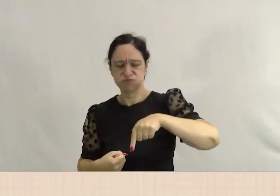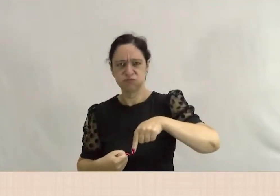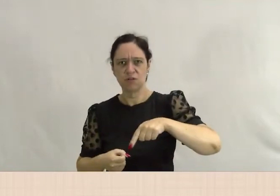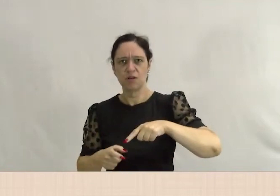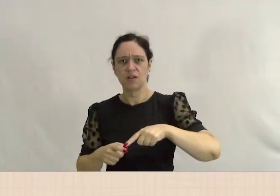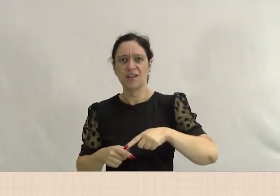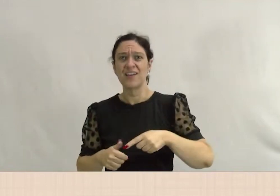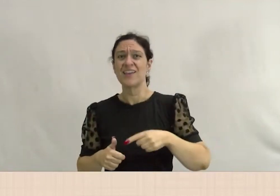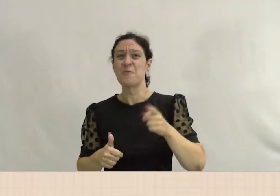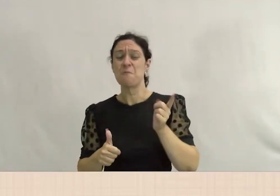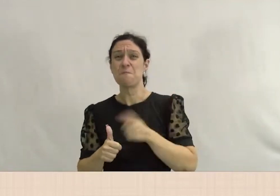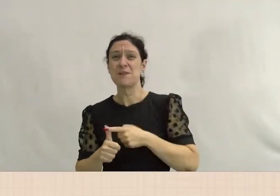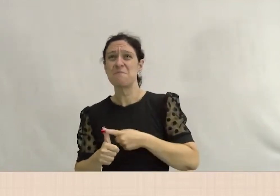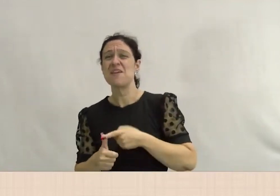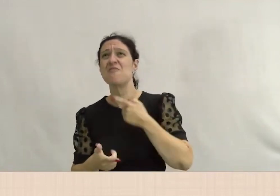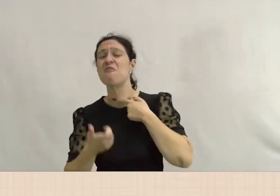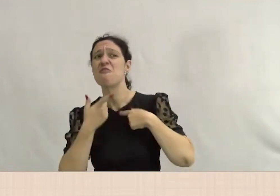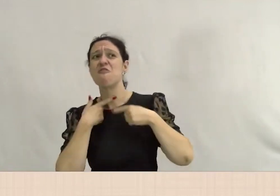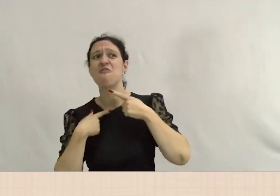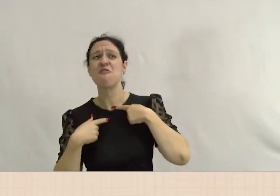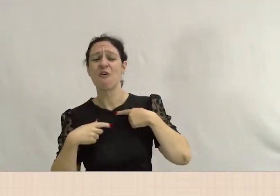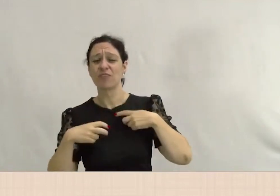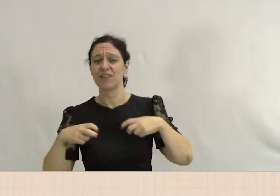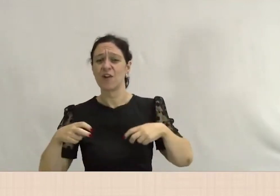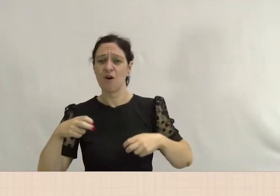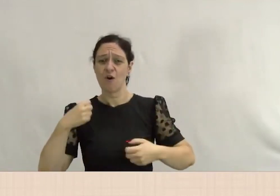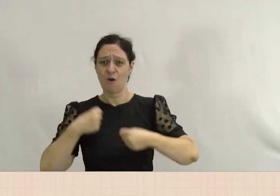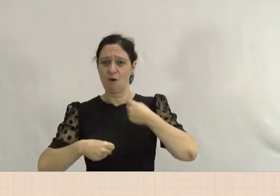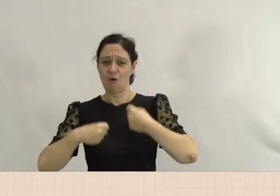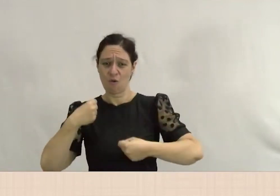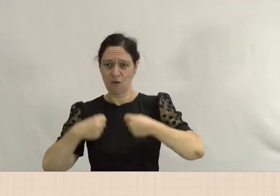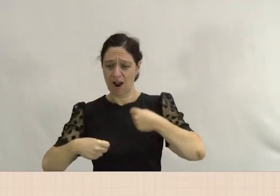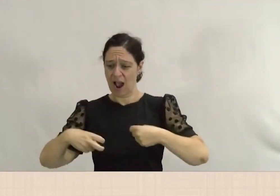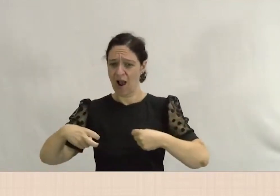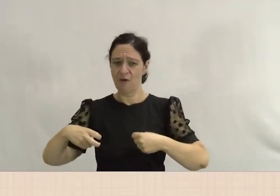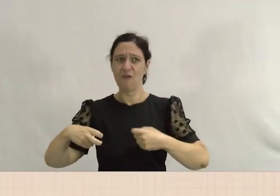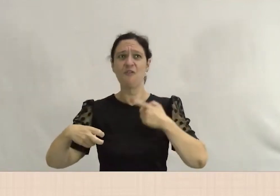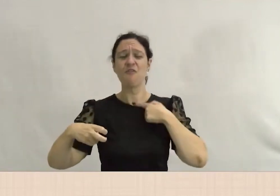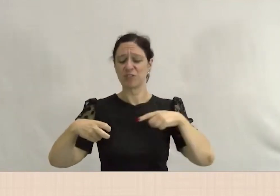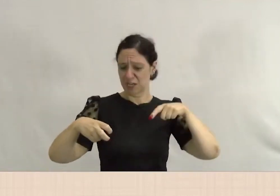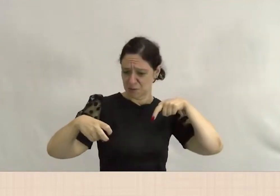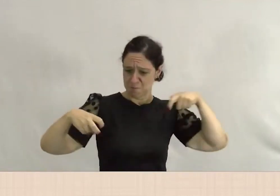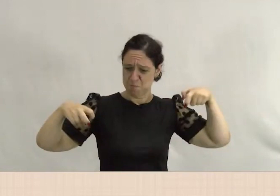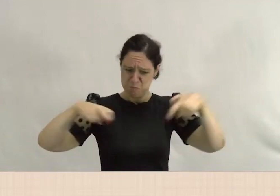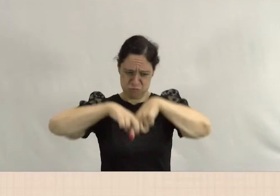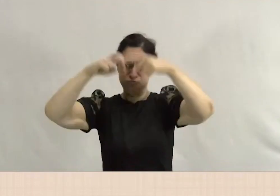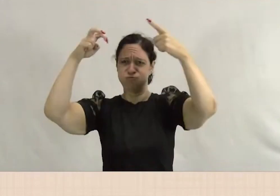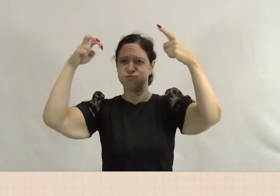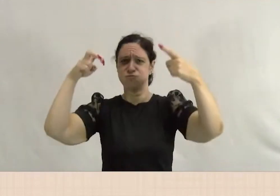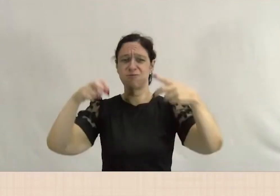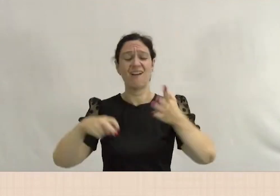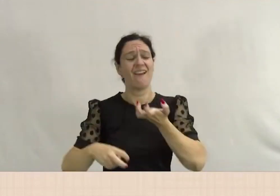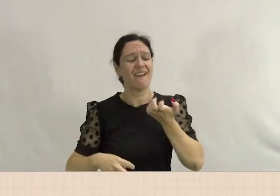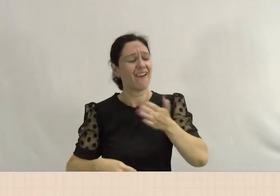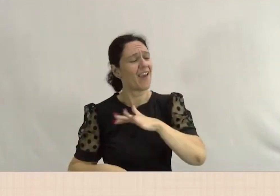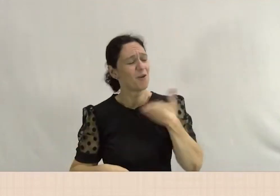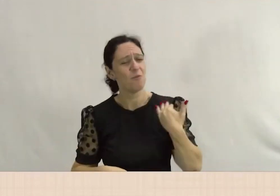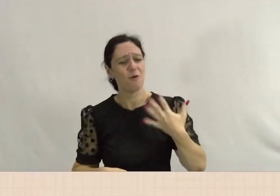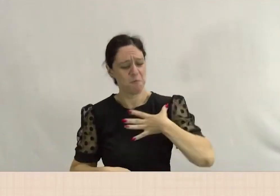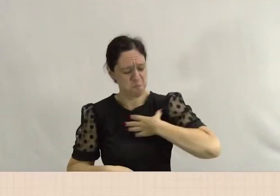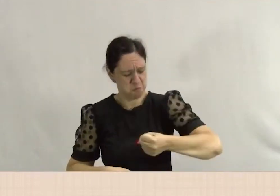esse pensamento. Me deu vontade de pular na frente de um desses carros e morrer. Não aguento mais viver, não aguento mais viver.